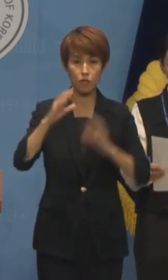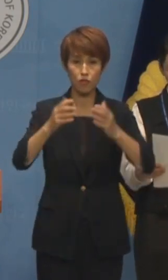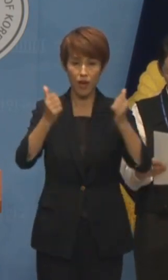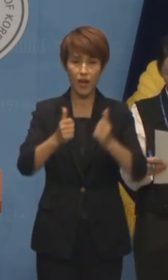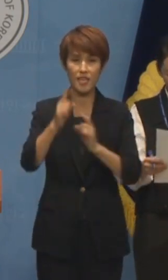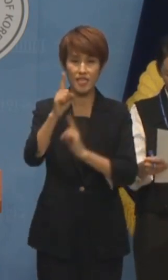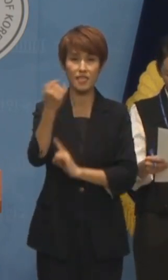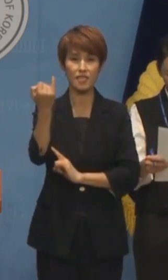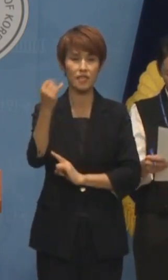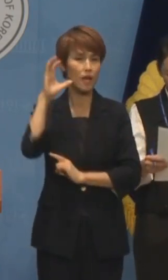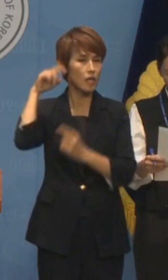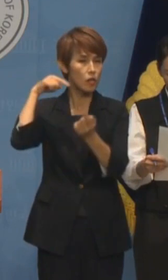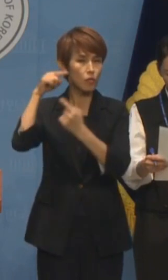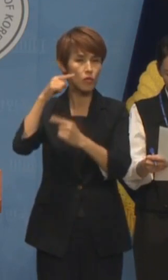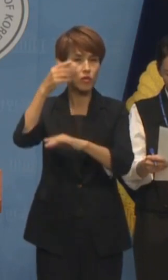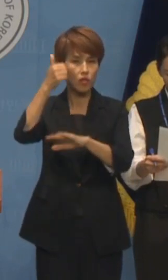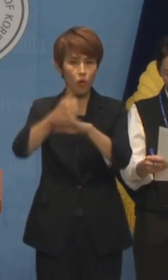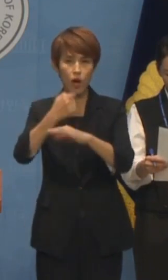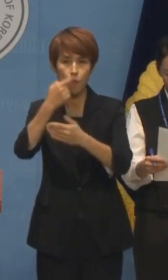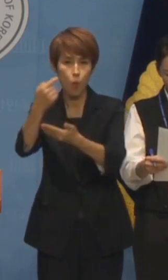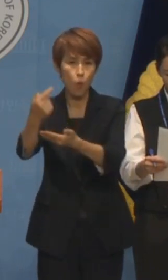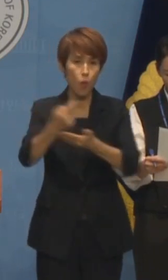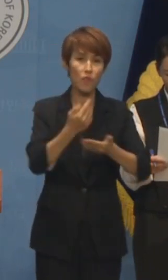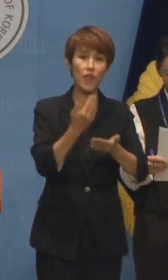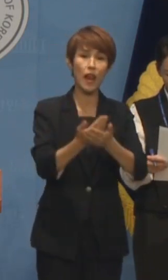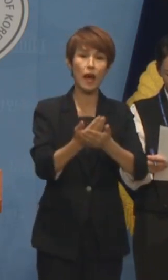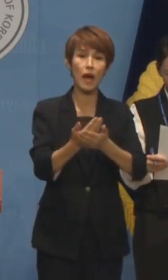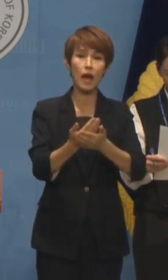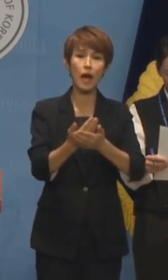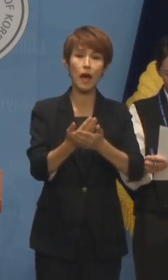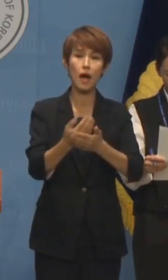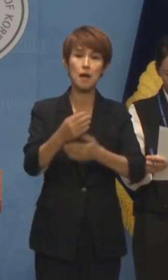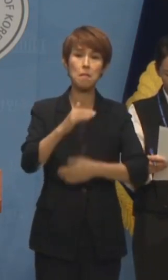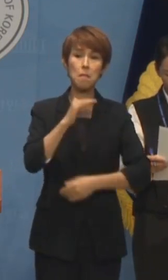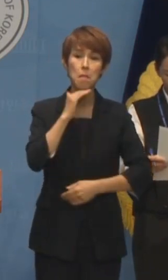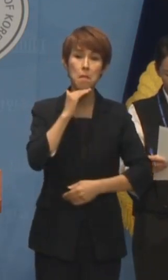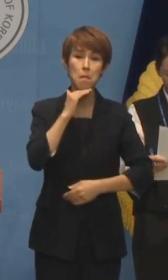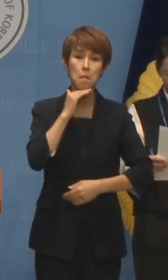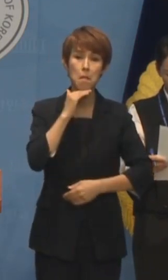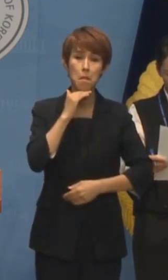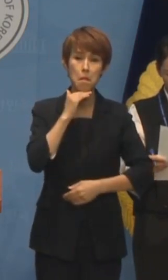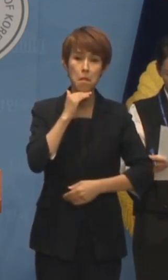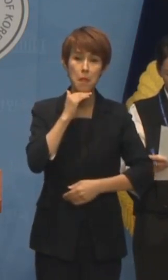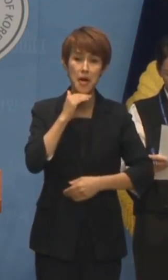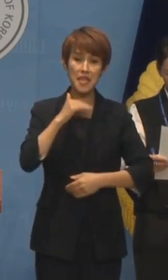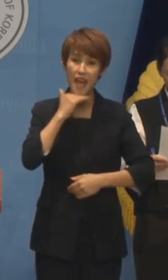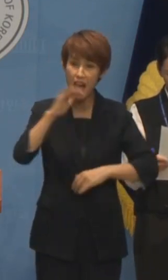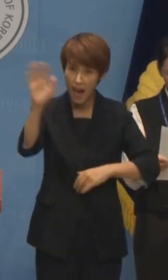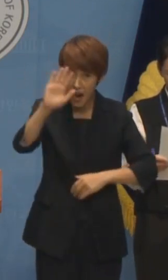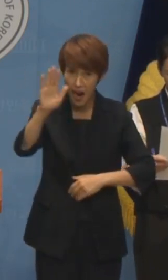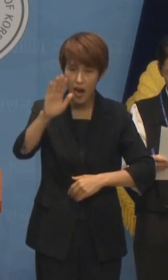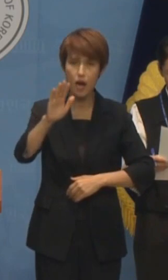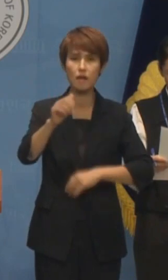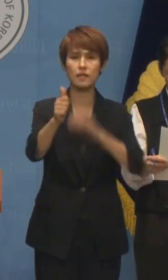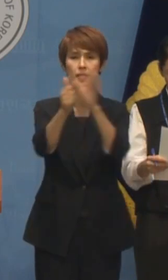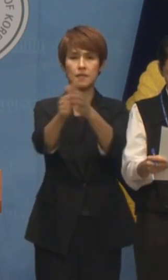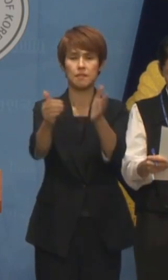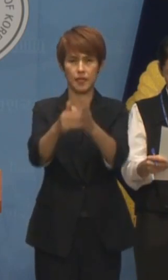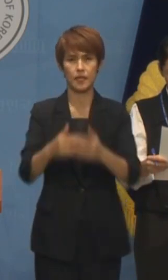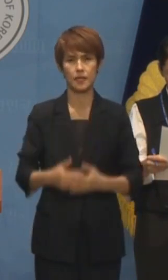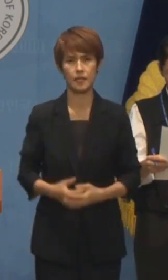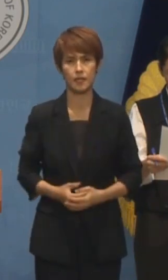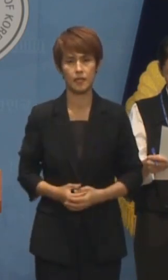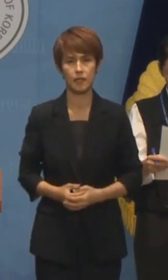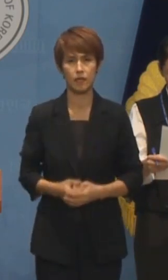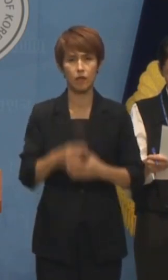씨의 인사청문 경과 보고서를 송부해 달라고 해놓고는 단 하루도 기다리지 못한 것입니다.